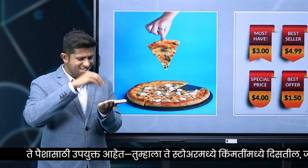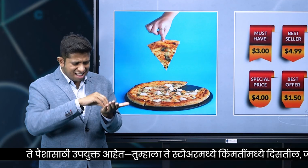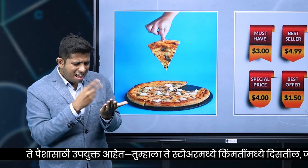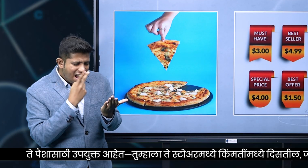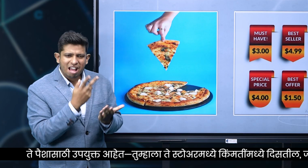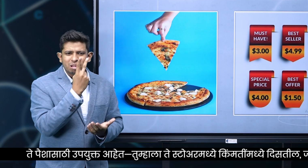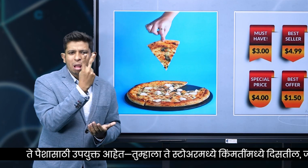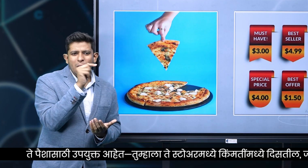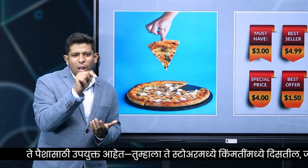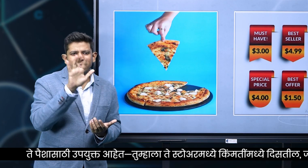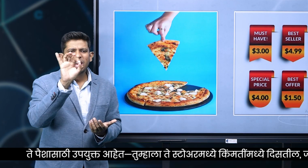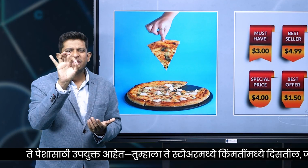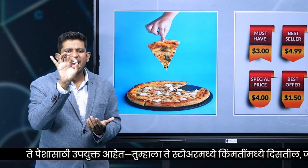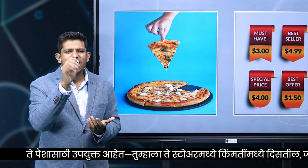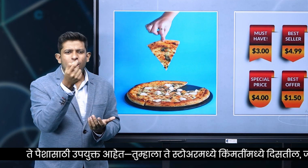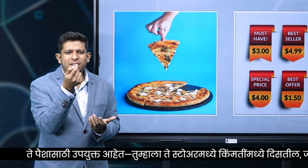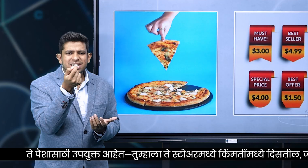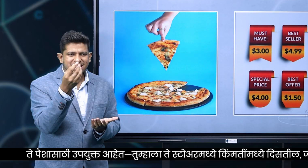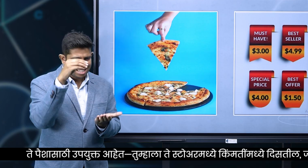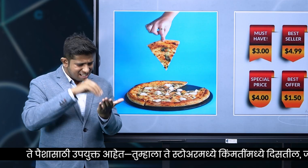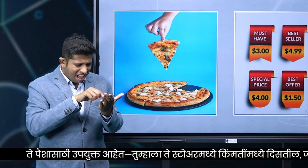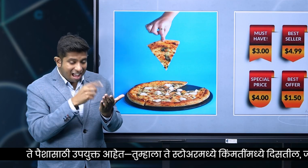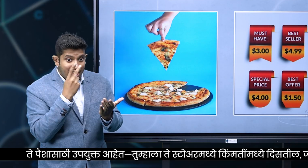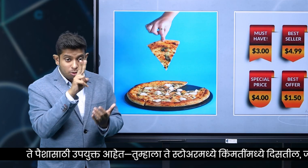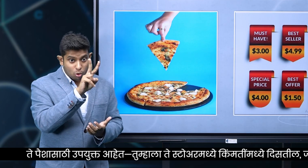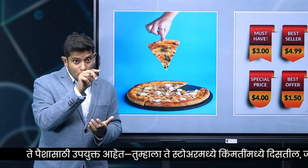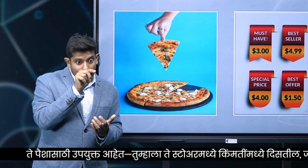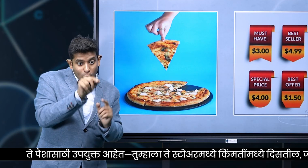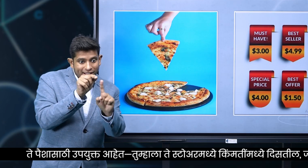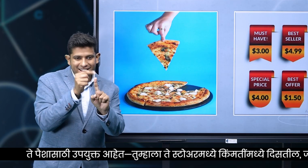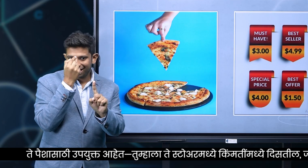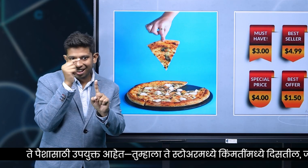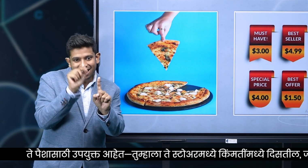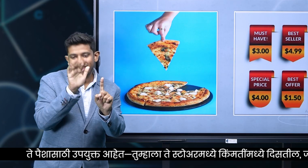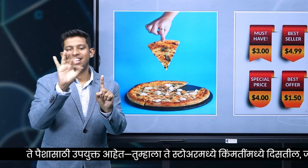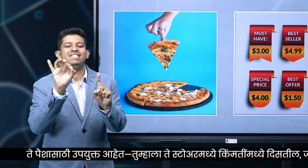ते स्टोअरमध्ये किमतीमध्ये दिसतील, जसे की ₹2.50.